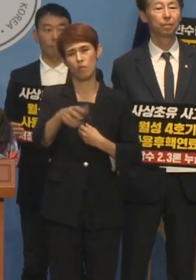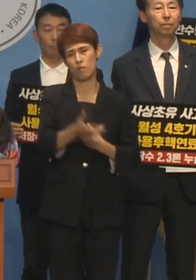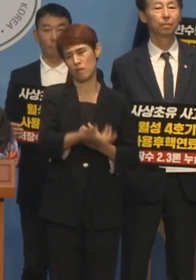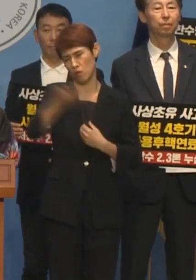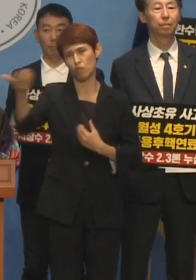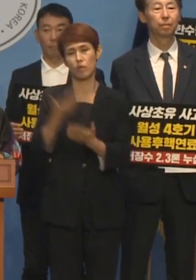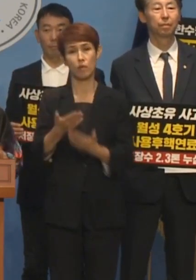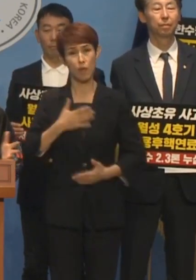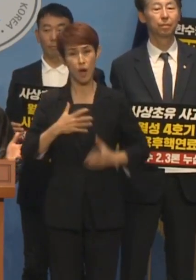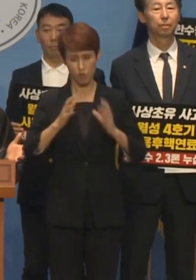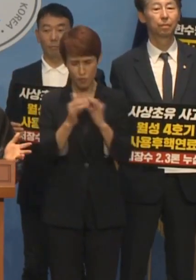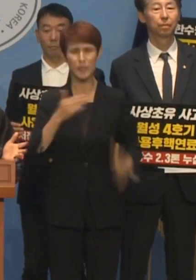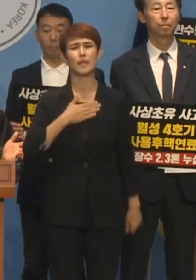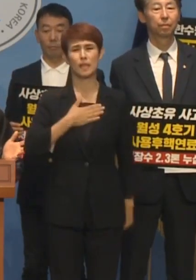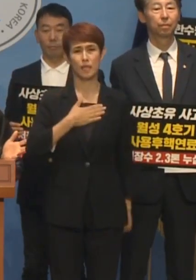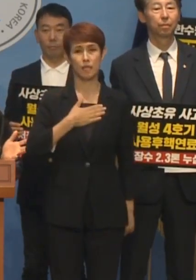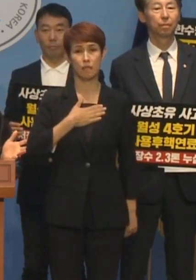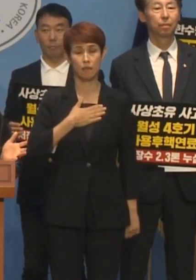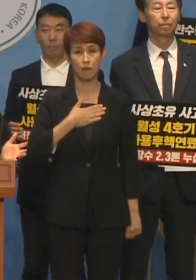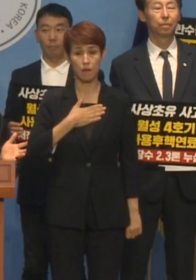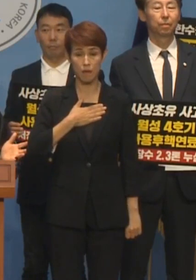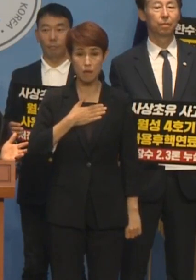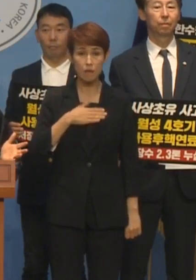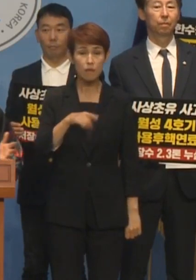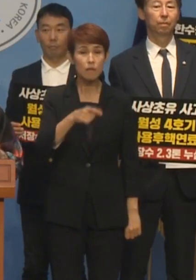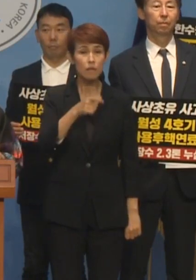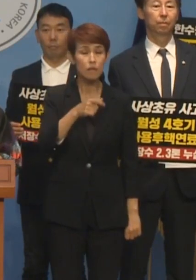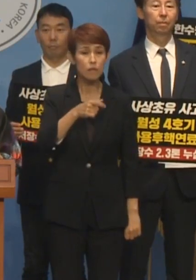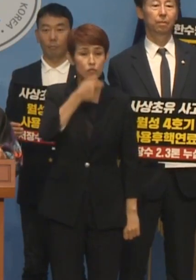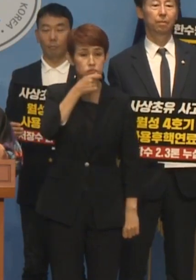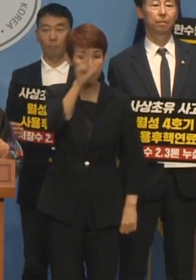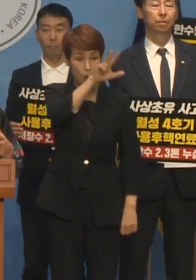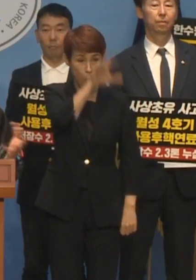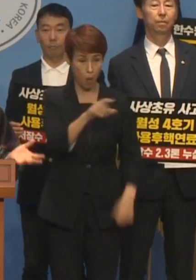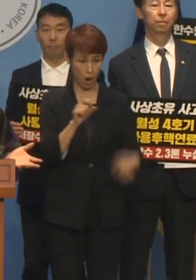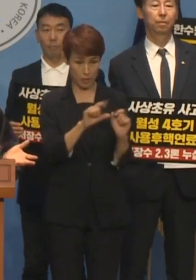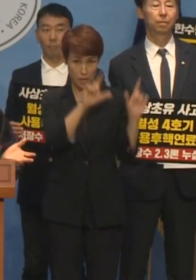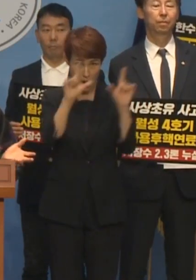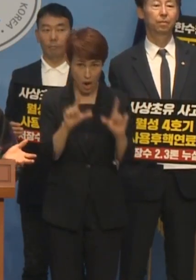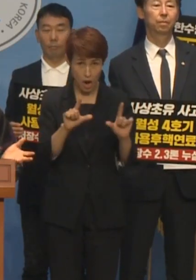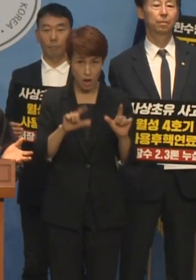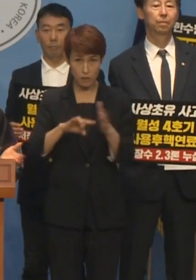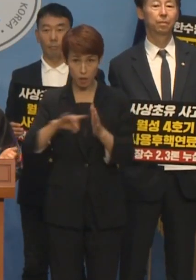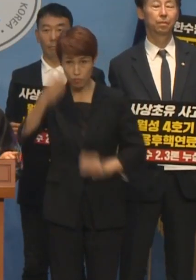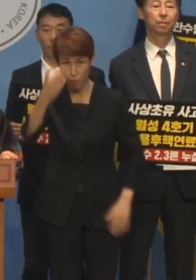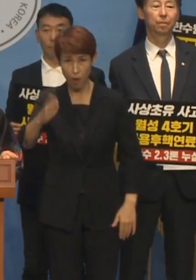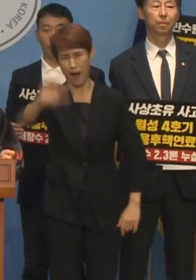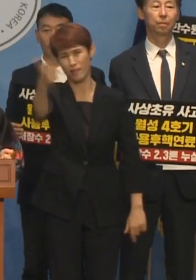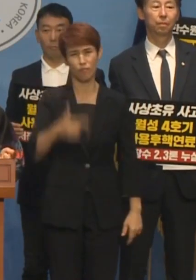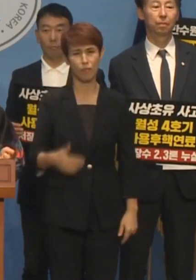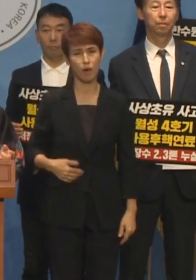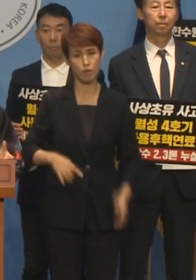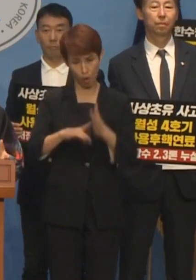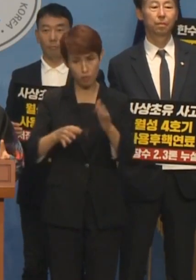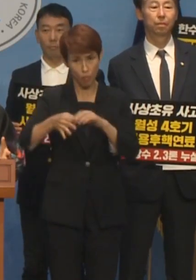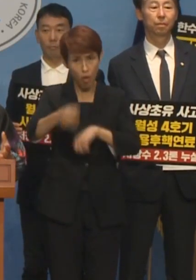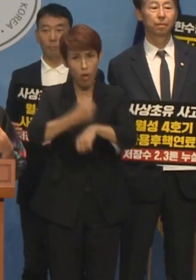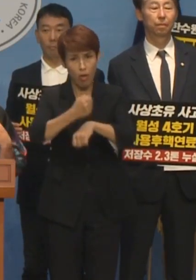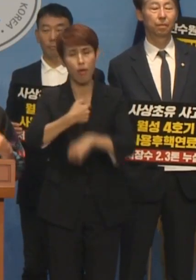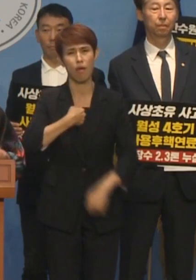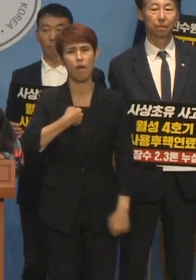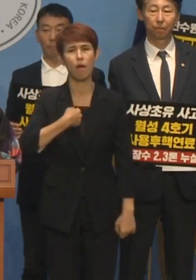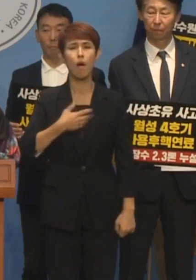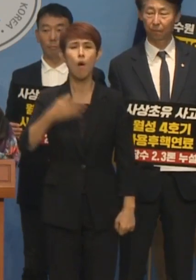국민입니다. 한수원 가까이 산다고 해서 세금 안 내고 사는 거 아니에요. 여러분들과 똑같이 다 세금 내고 다 삽니다. 그런데